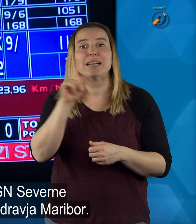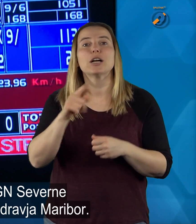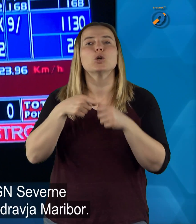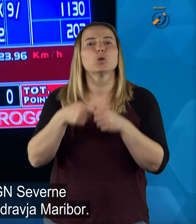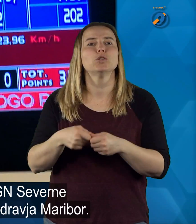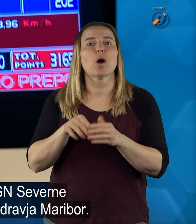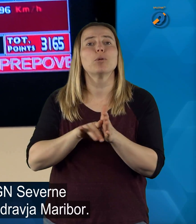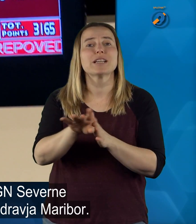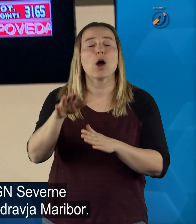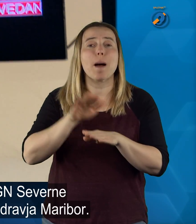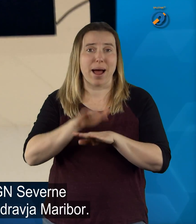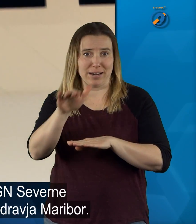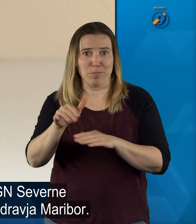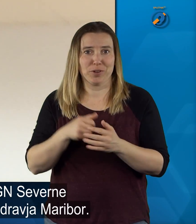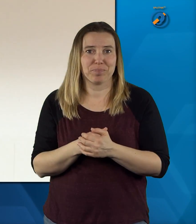DGN Podravja Maribor.